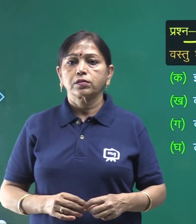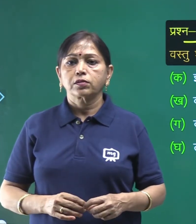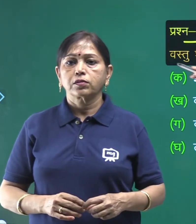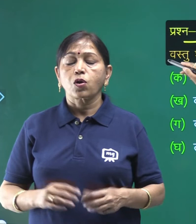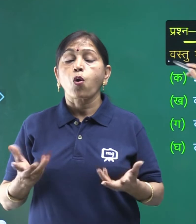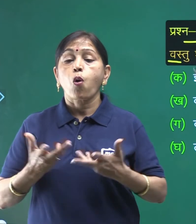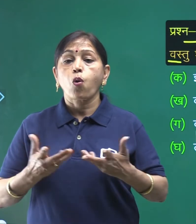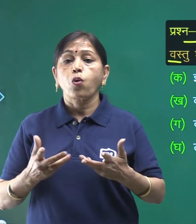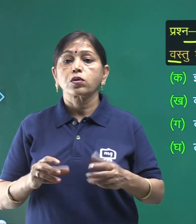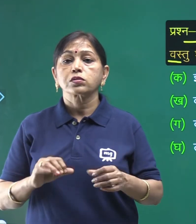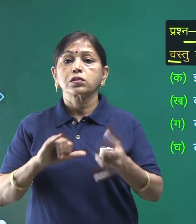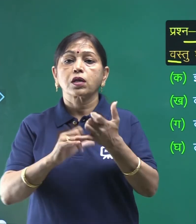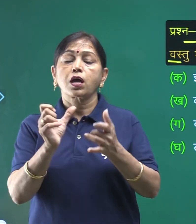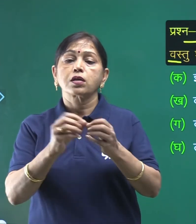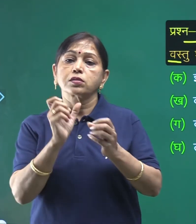कौन सी वस्तु